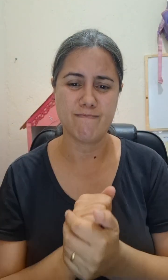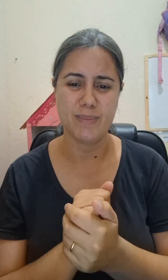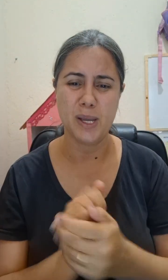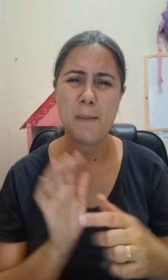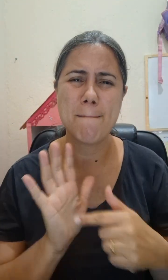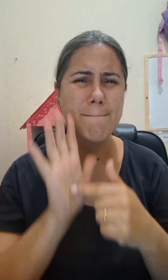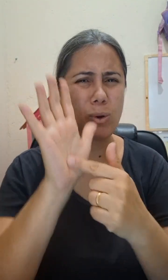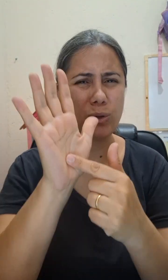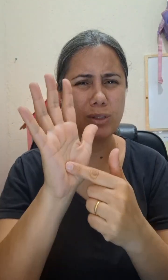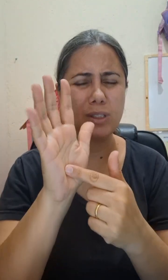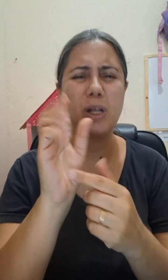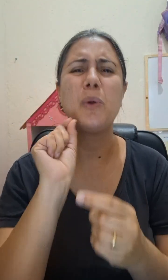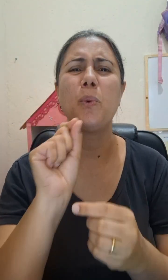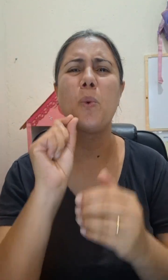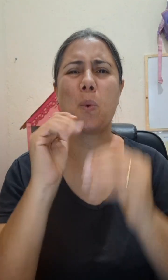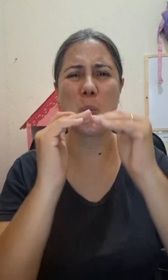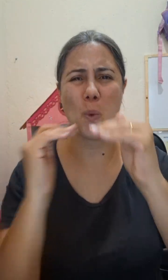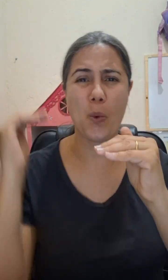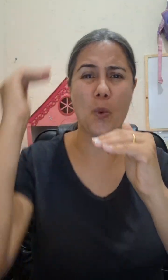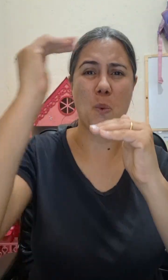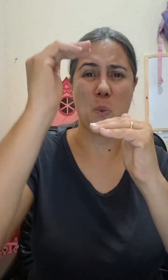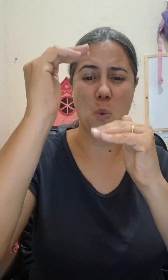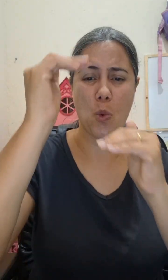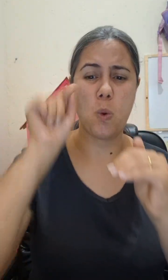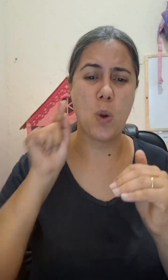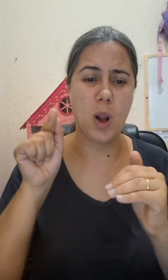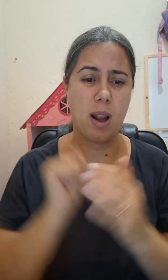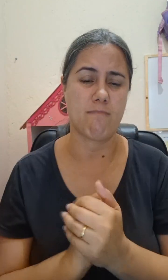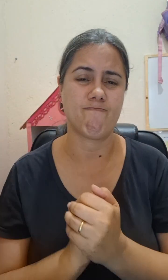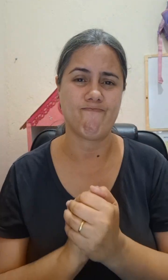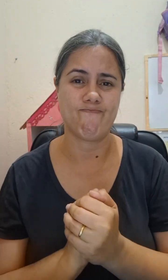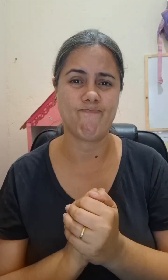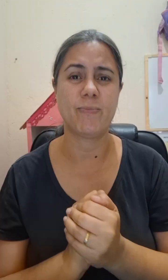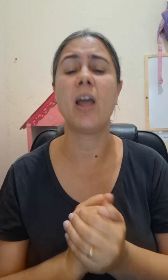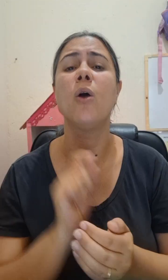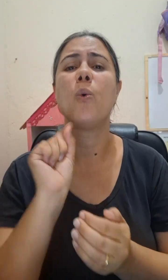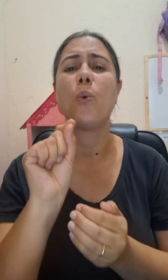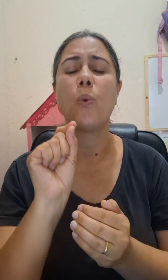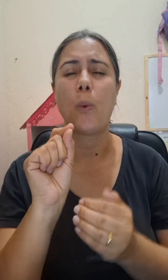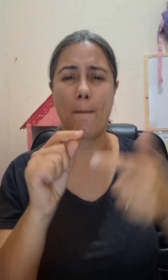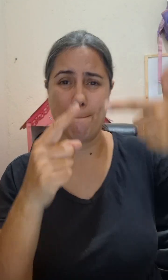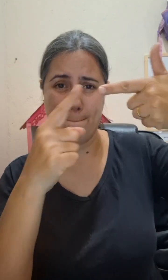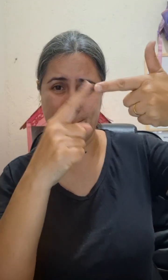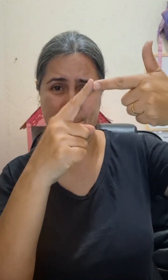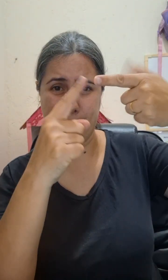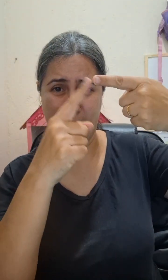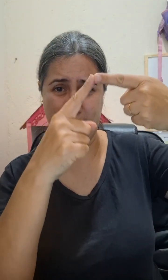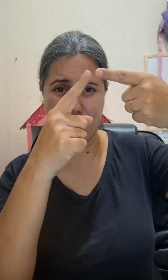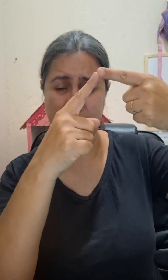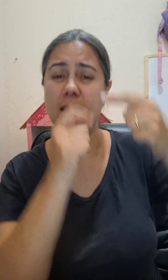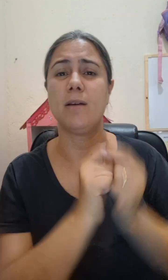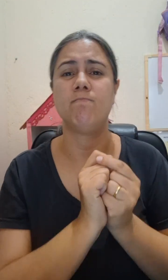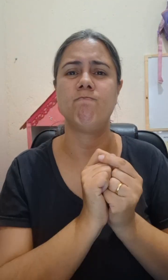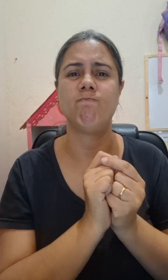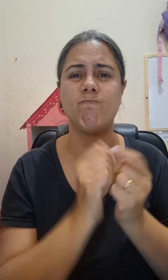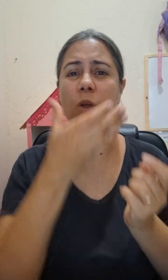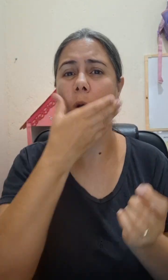detalhadamente a estrutura da família, mostrando os graus de autoridade de cada membro. O primeiro é o